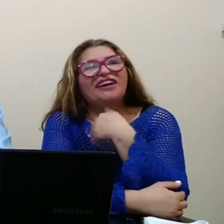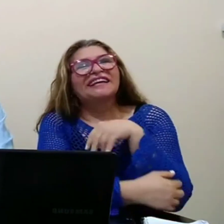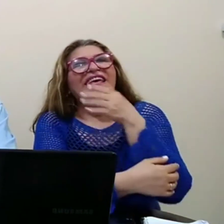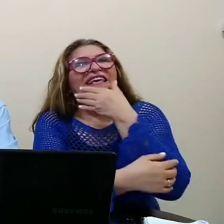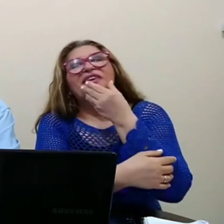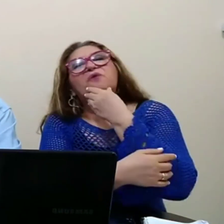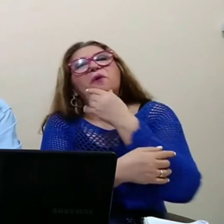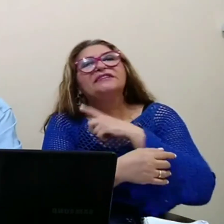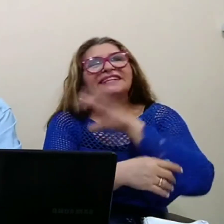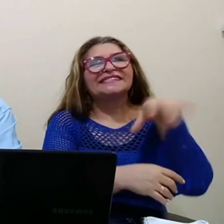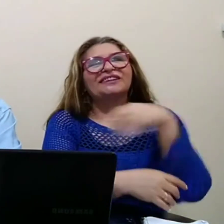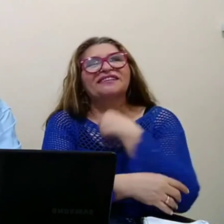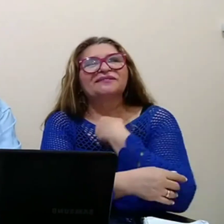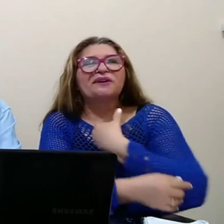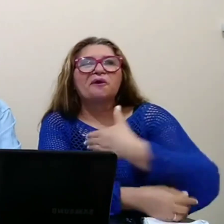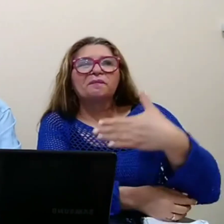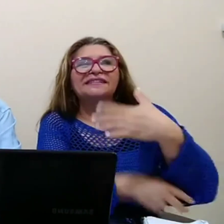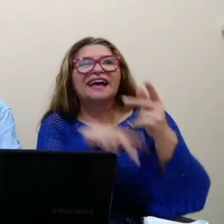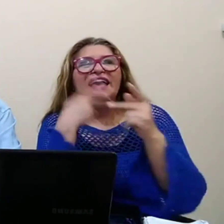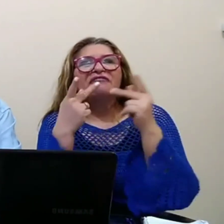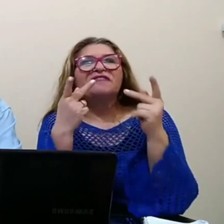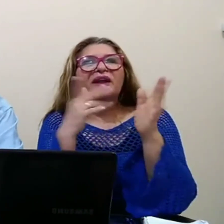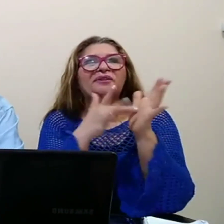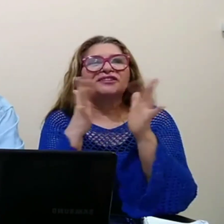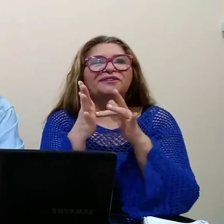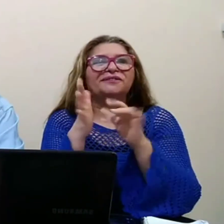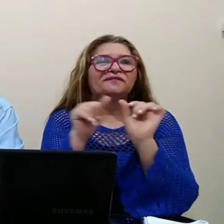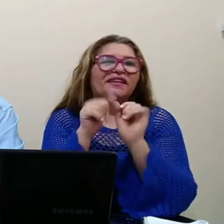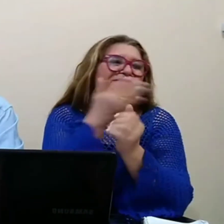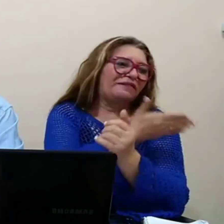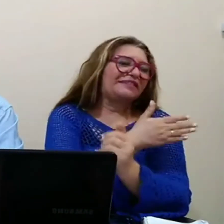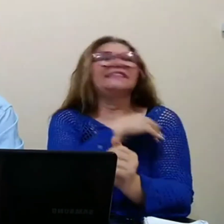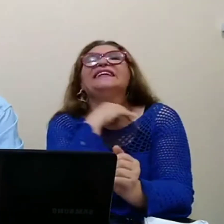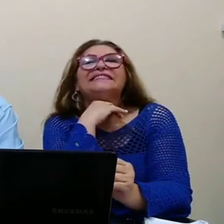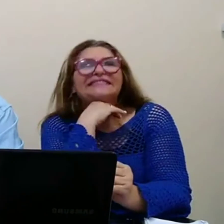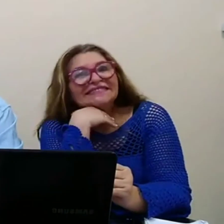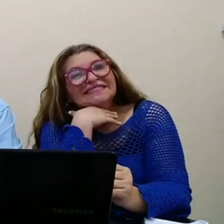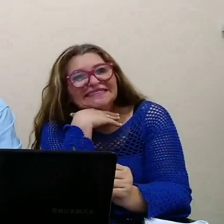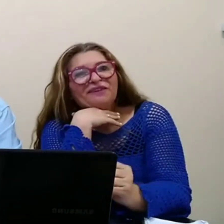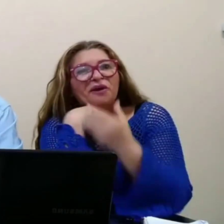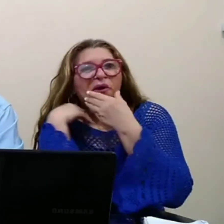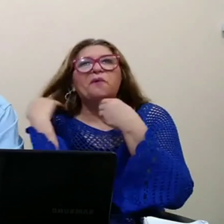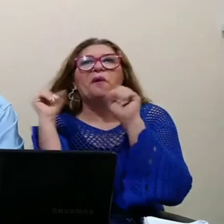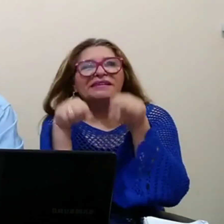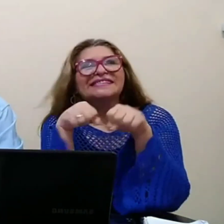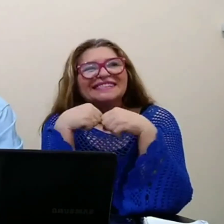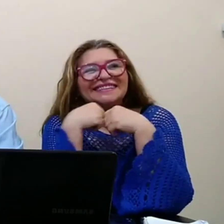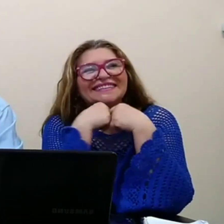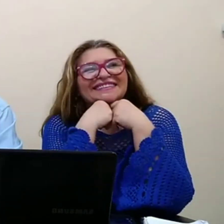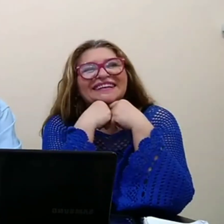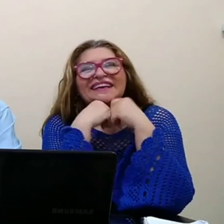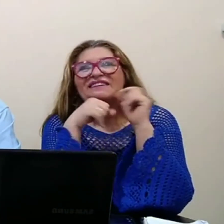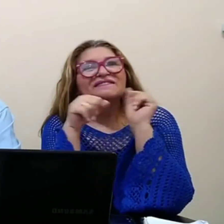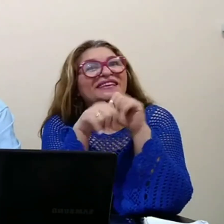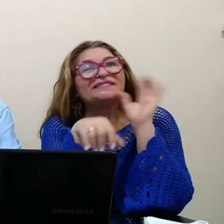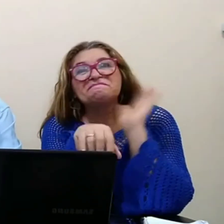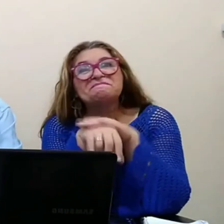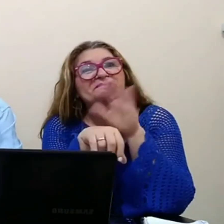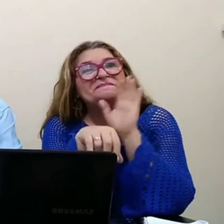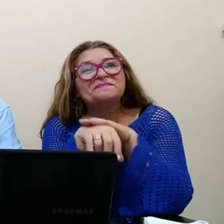do que Jesus tinha feito por ele. E ele cumpriu, e ele fez isto, ele fez muito mais do que